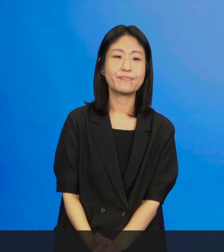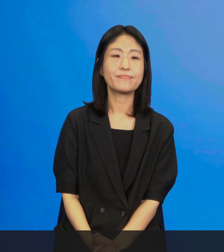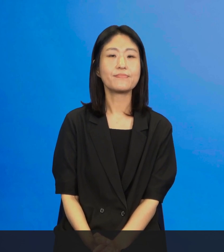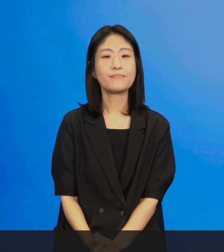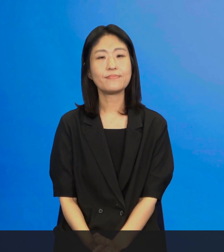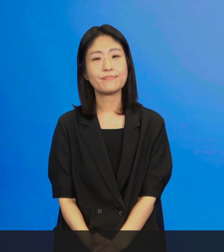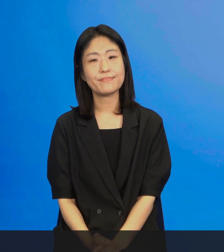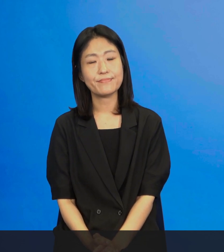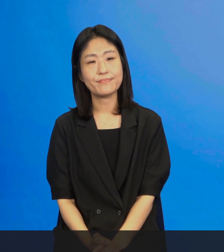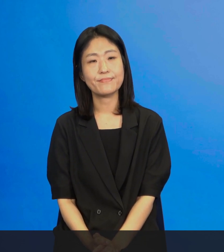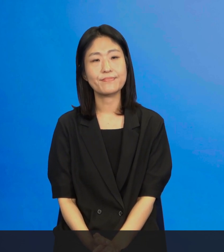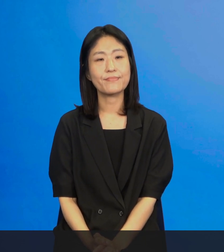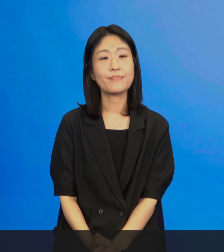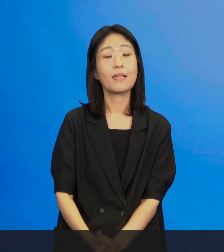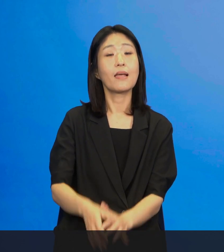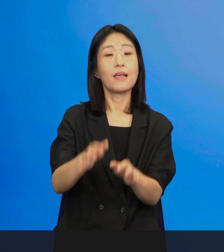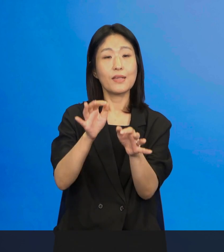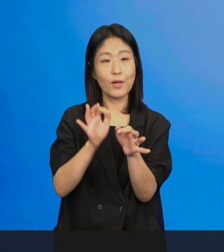영원한 사귐에